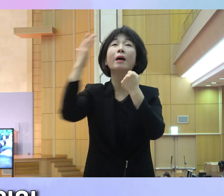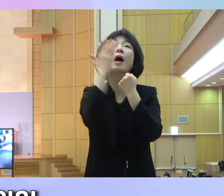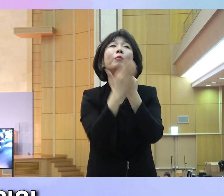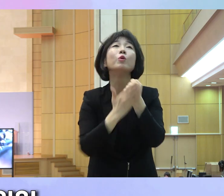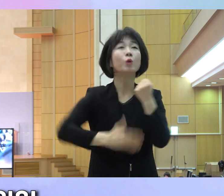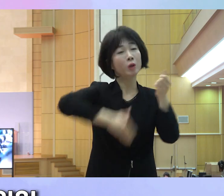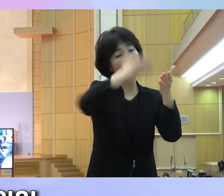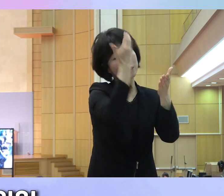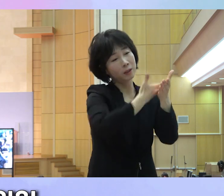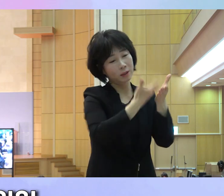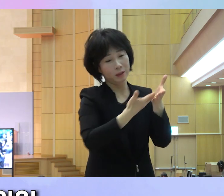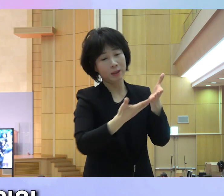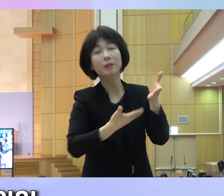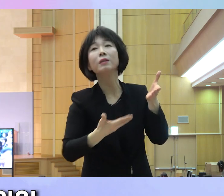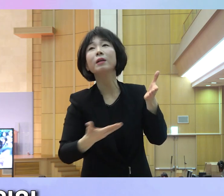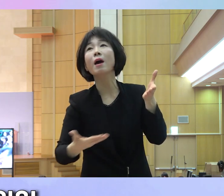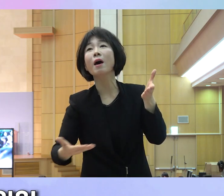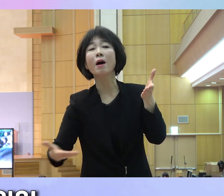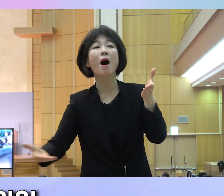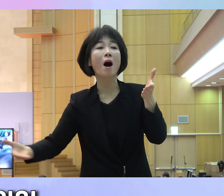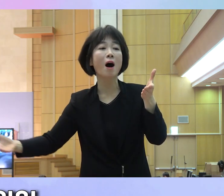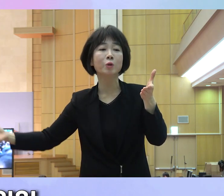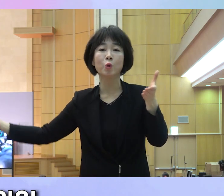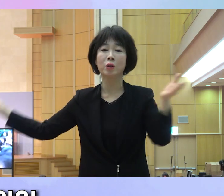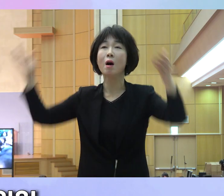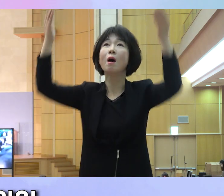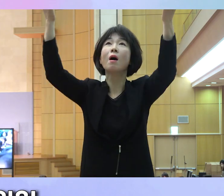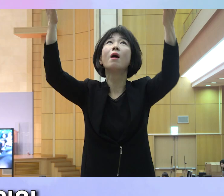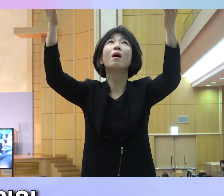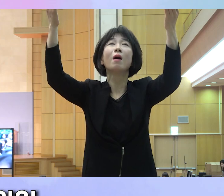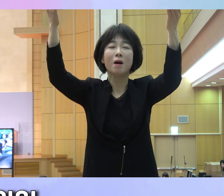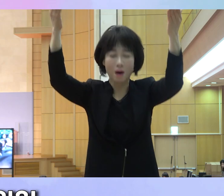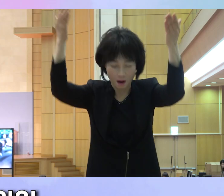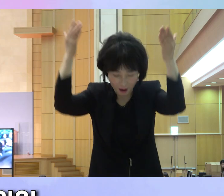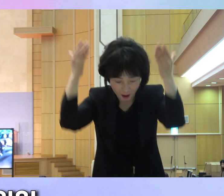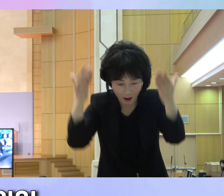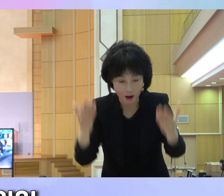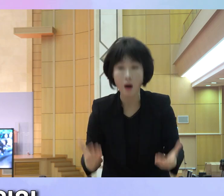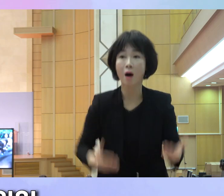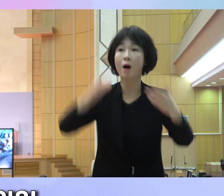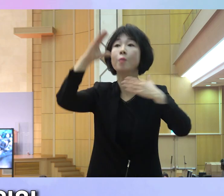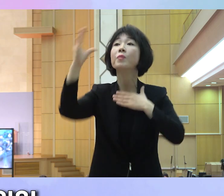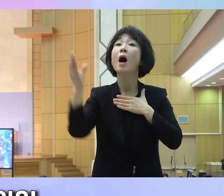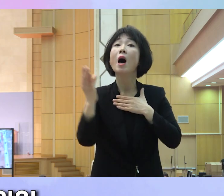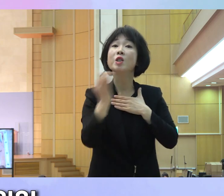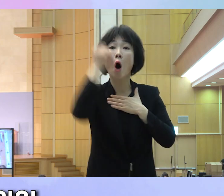은혜의 강물 흐르게 하소서.